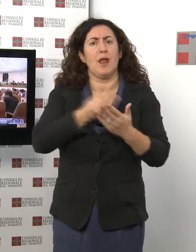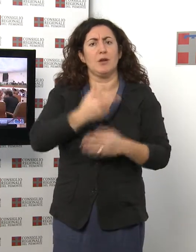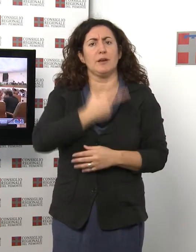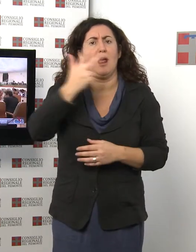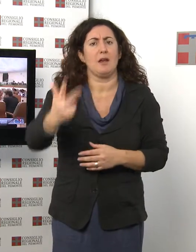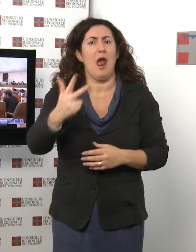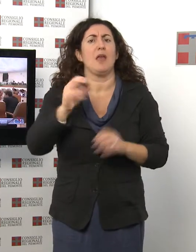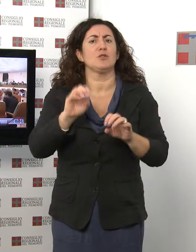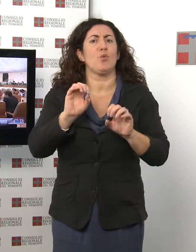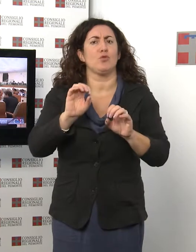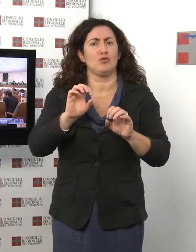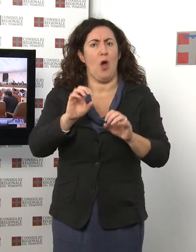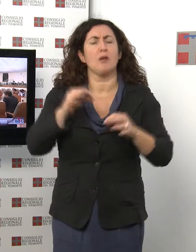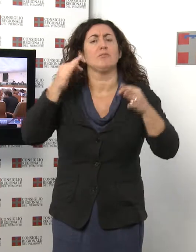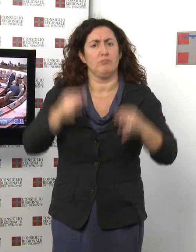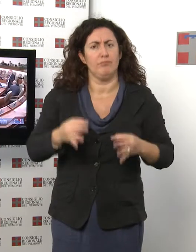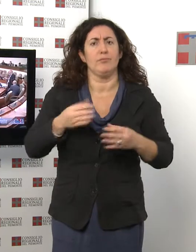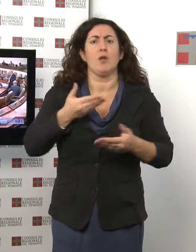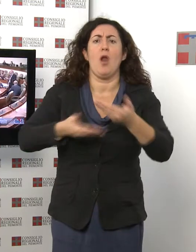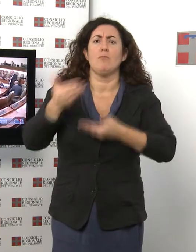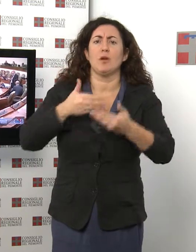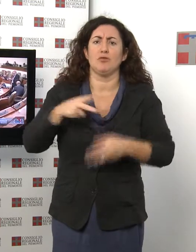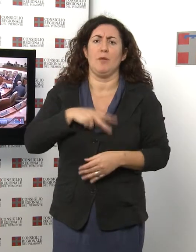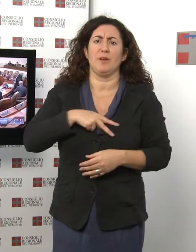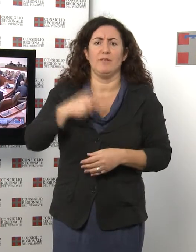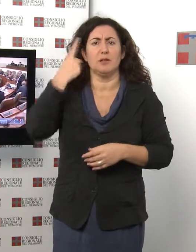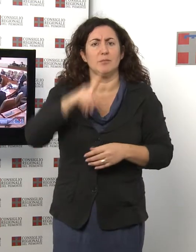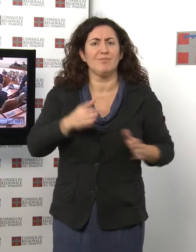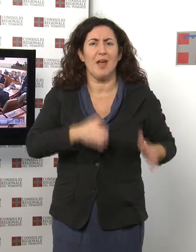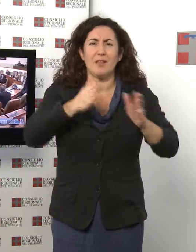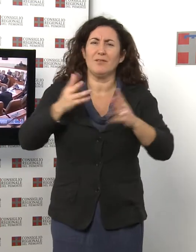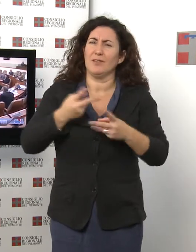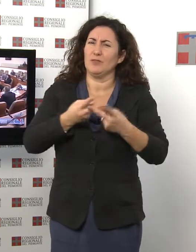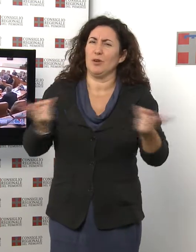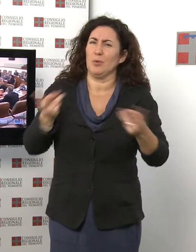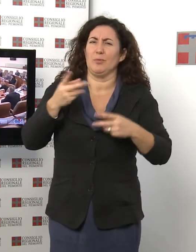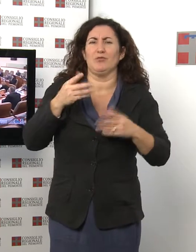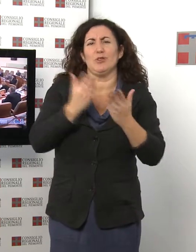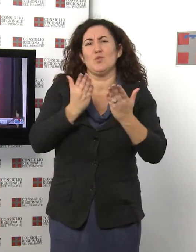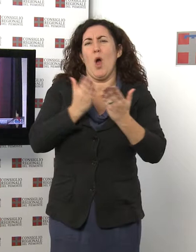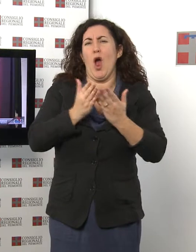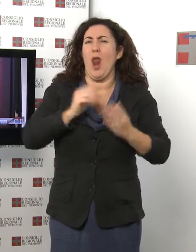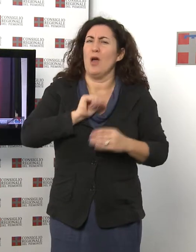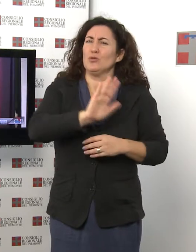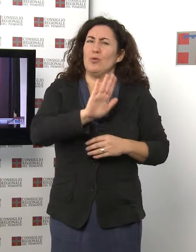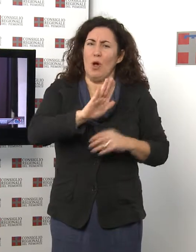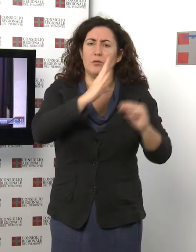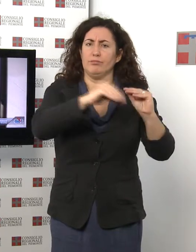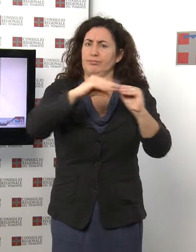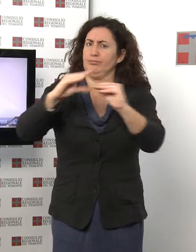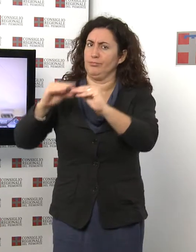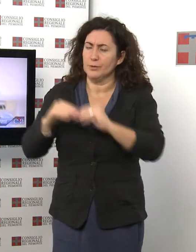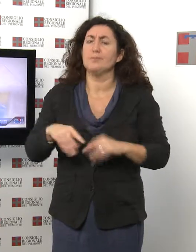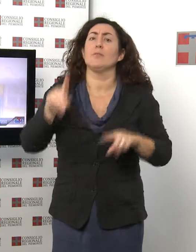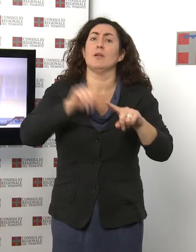alla collaborazione con i privati per interventi di costruzione e ristrutturazione degli edifici scolastici approvato anche il